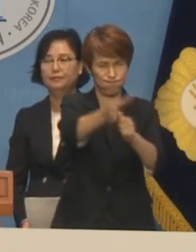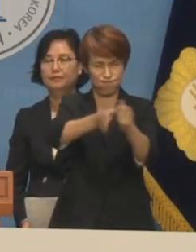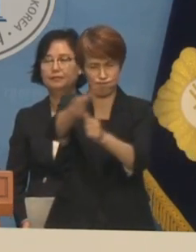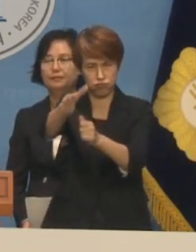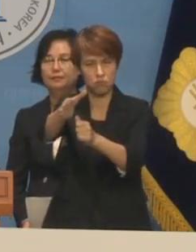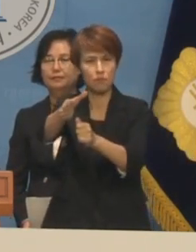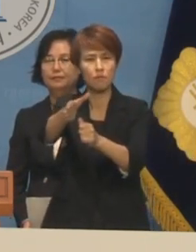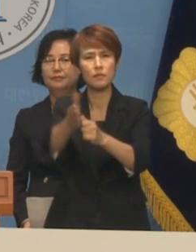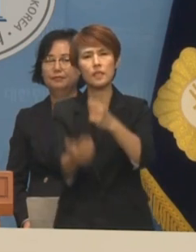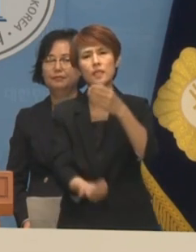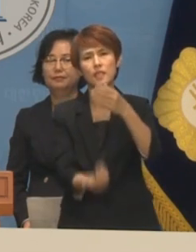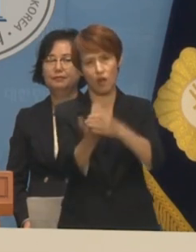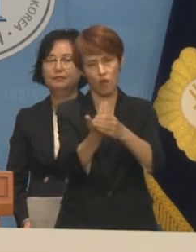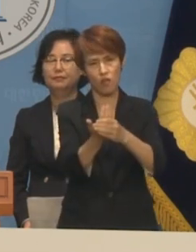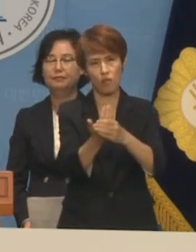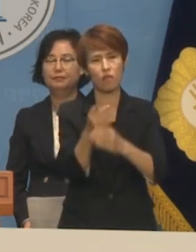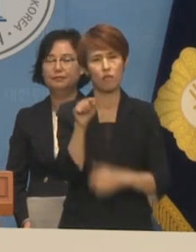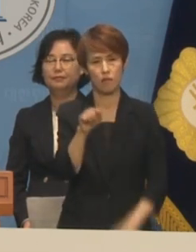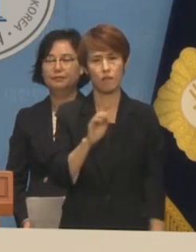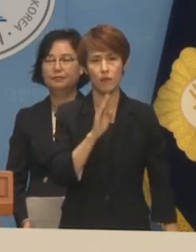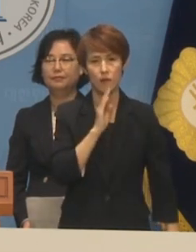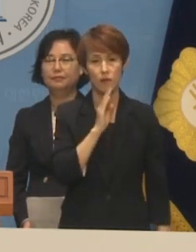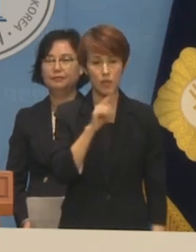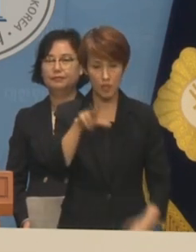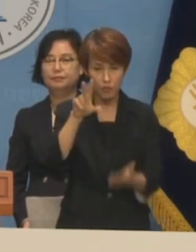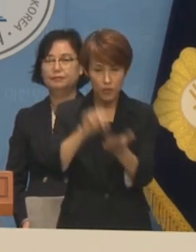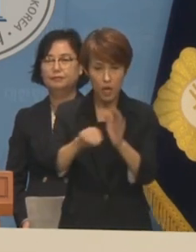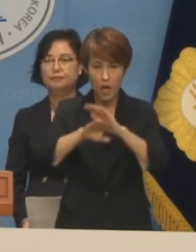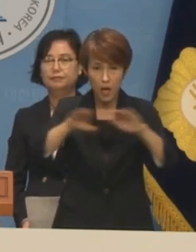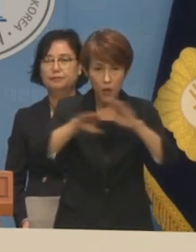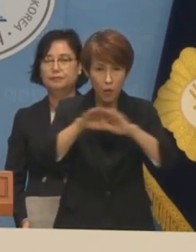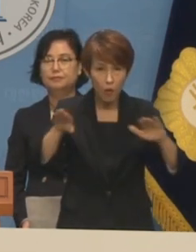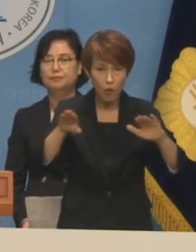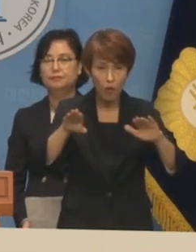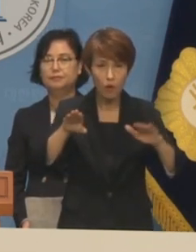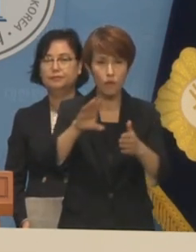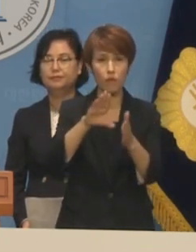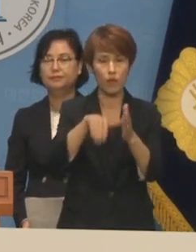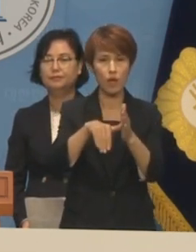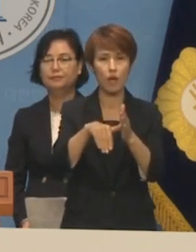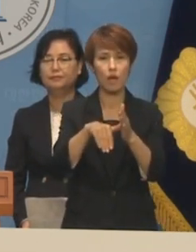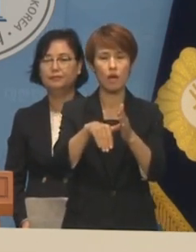희생된 그런 사건입니다. 이 문제를 해결해 나감에 있어서